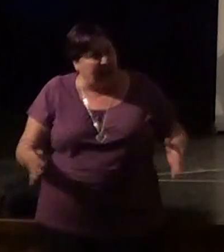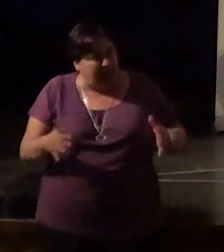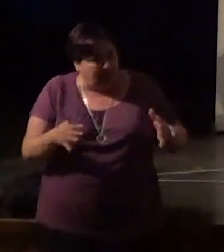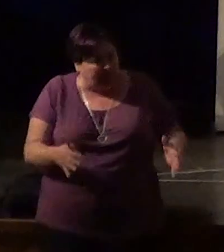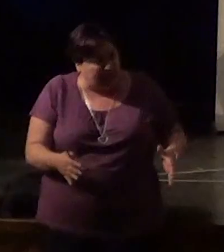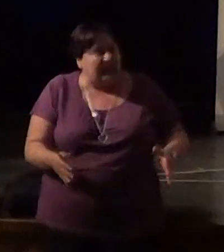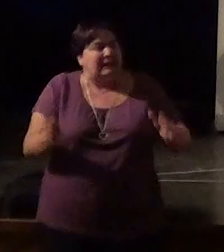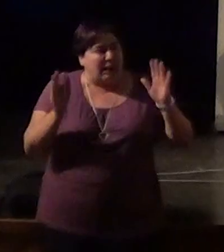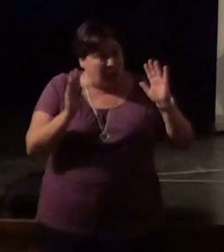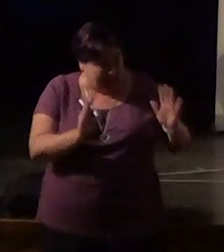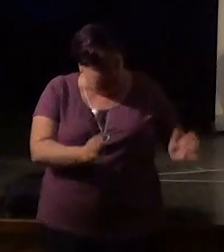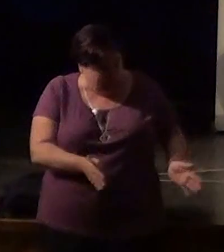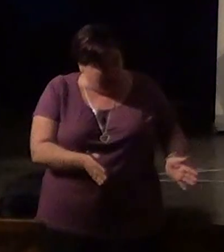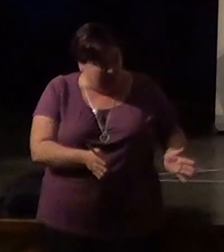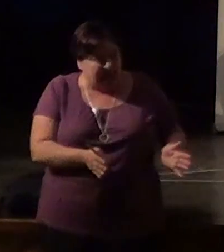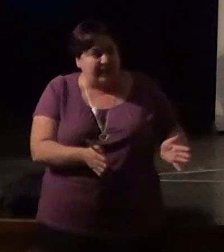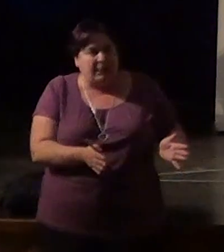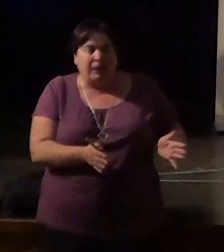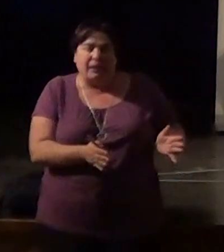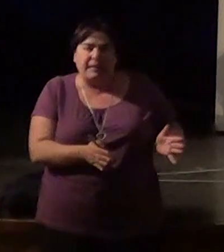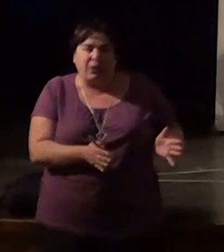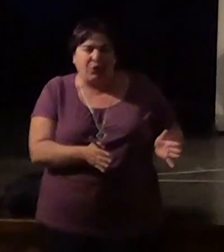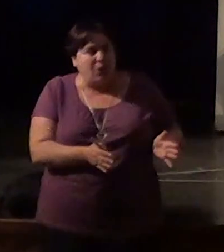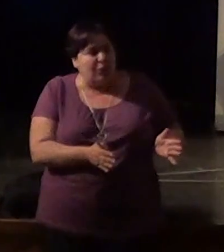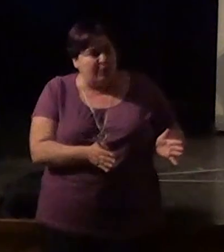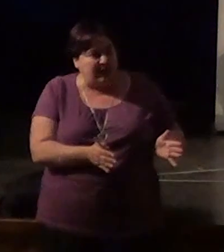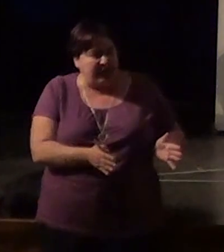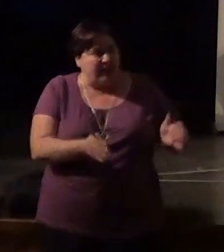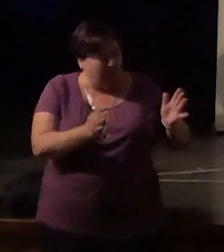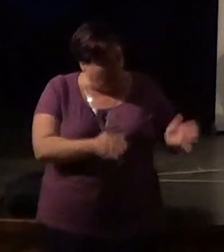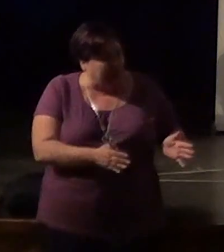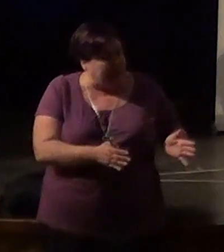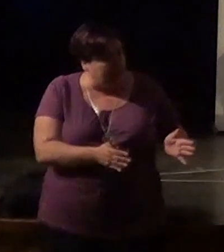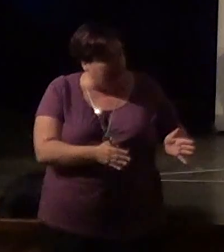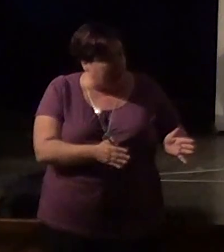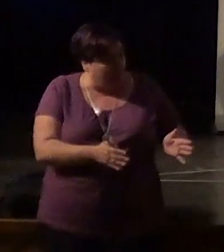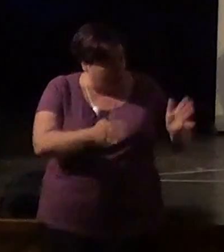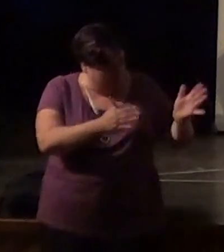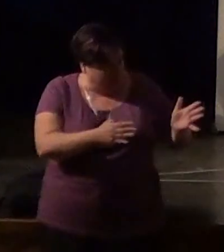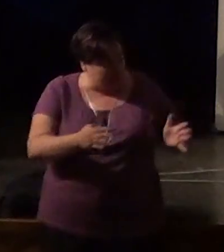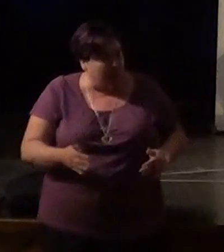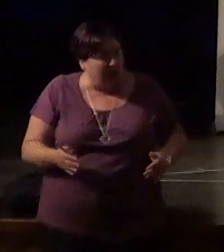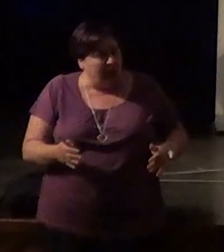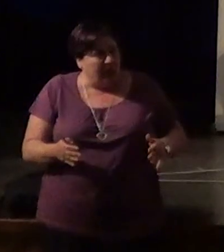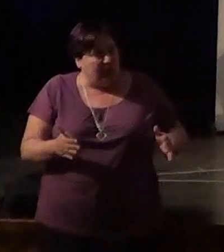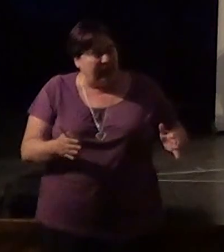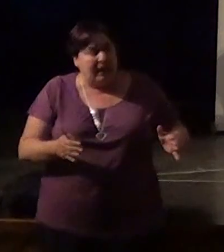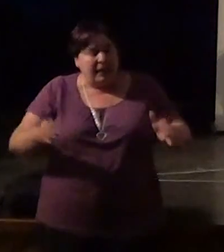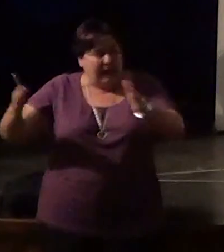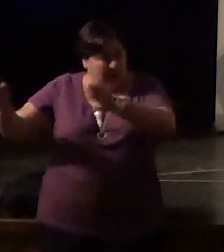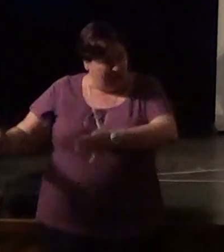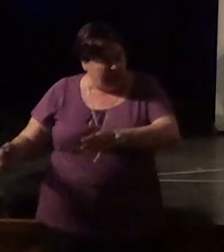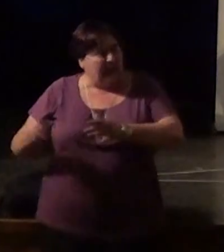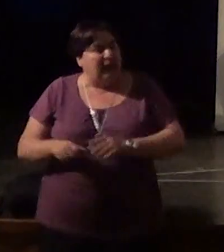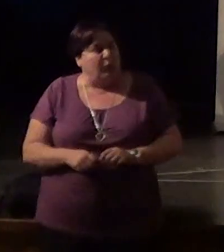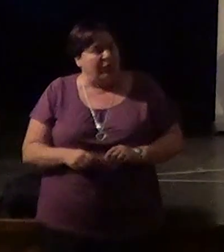Su segunda medida, bueno, el famoso eje 16, tal. Y la tercera medida, o primera, como ellos dicen también, es la agricultura.